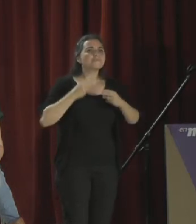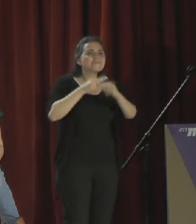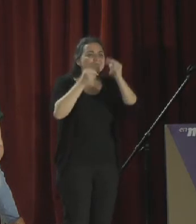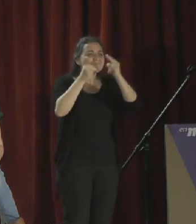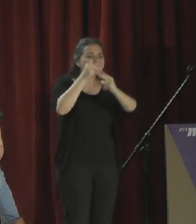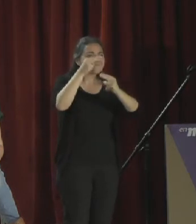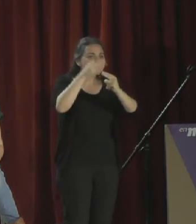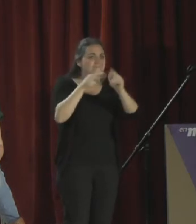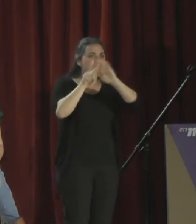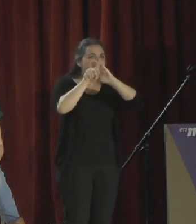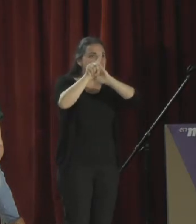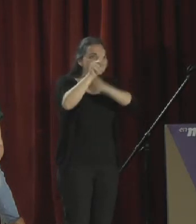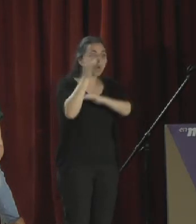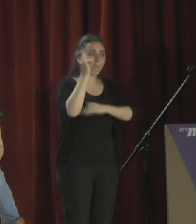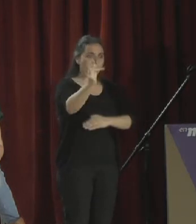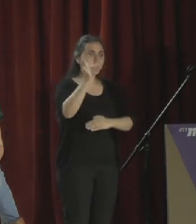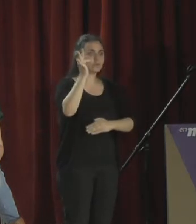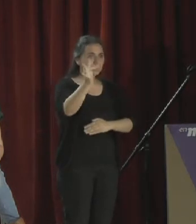de tempos, plataformas de